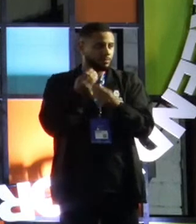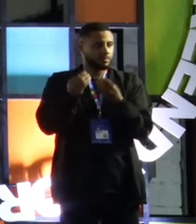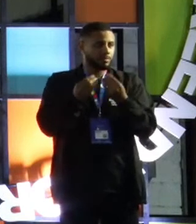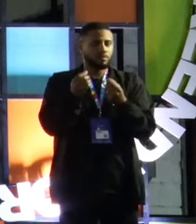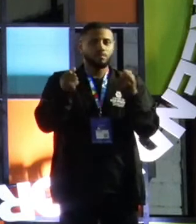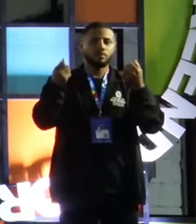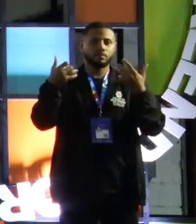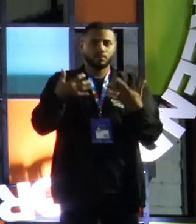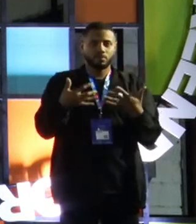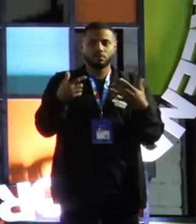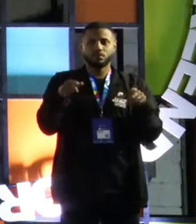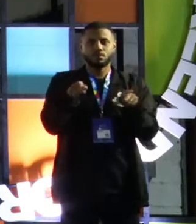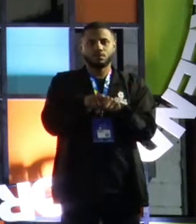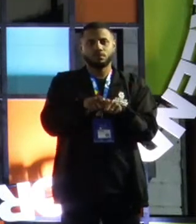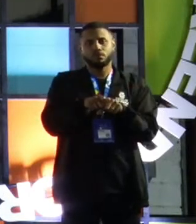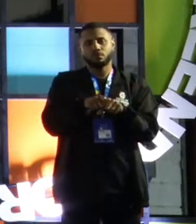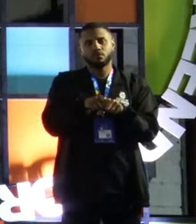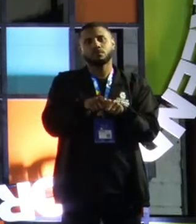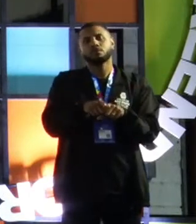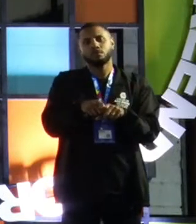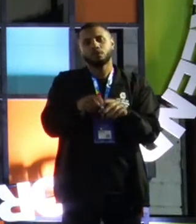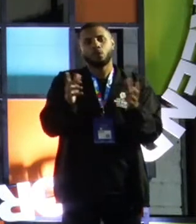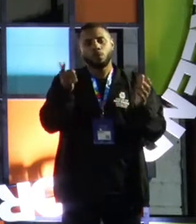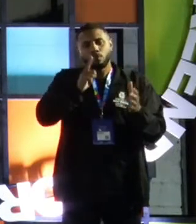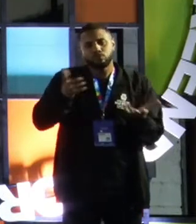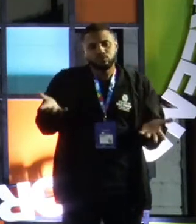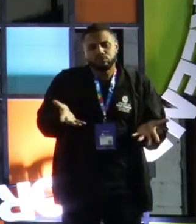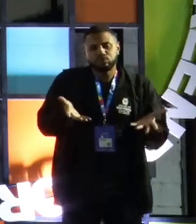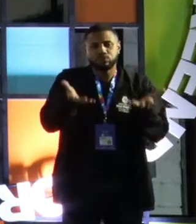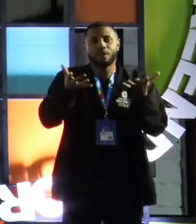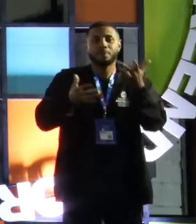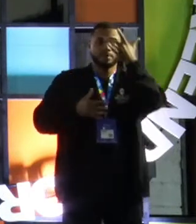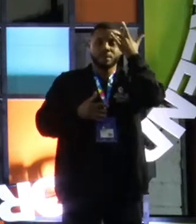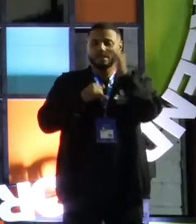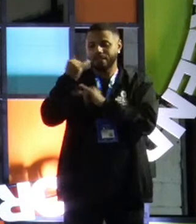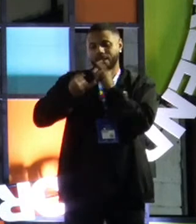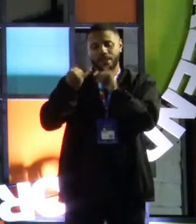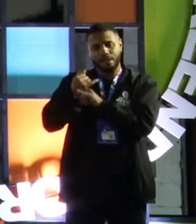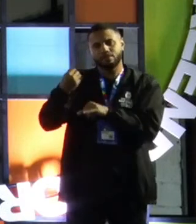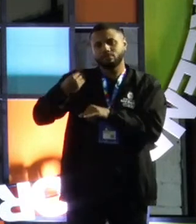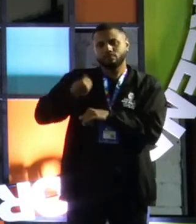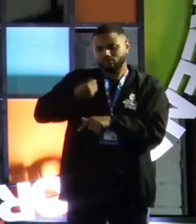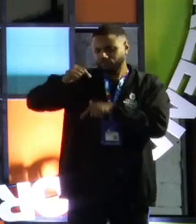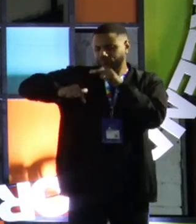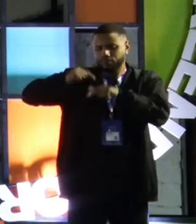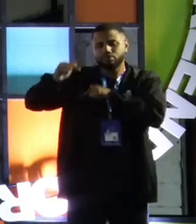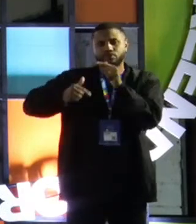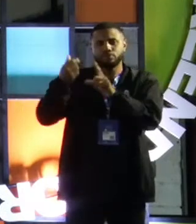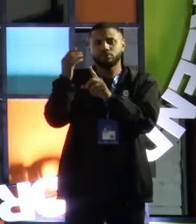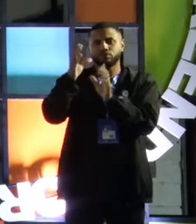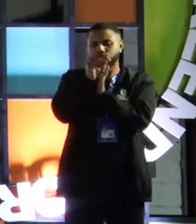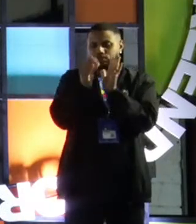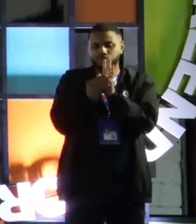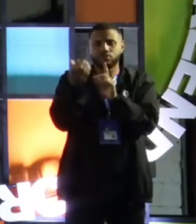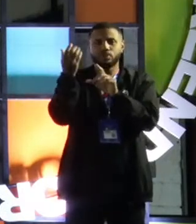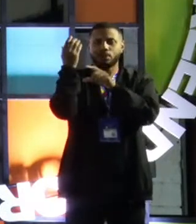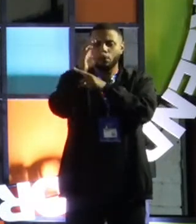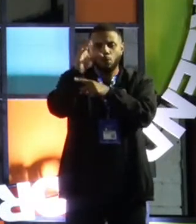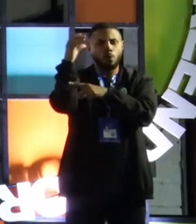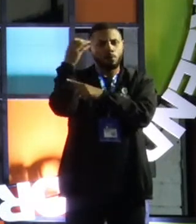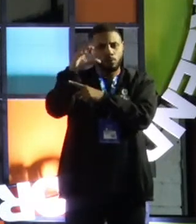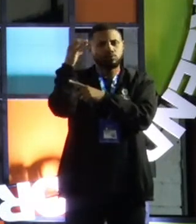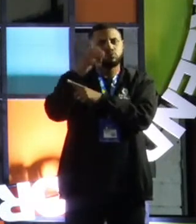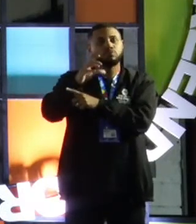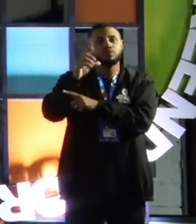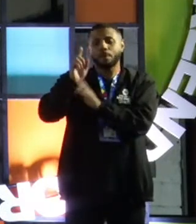plataforma, e aí começa a engajar com as pessoas, a galera na internet começa a engajar, essa plataforma vê que ela